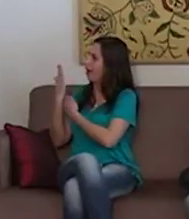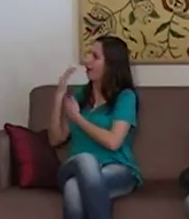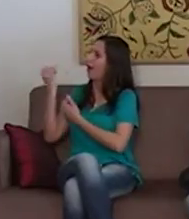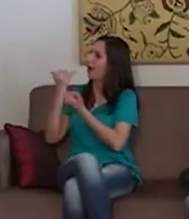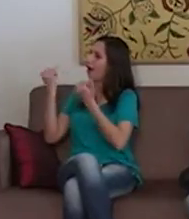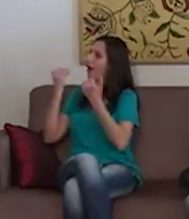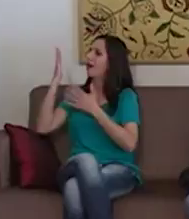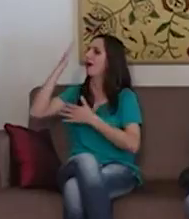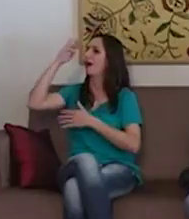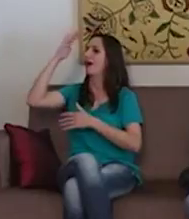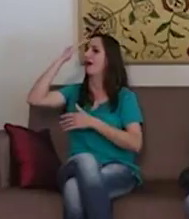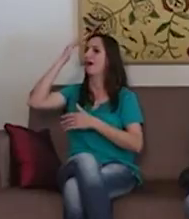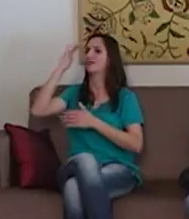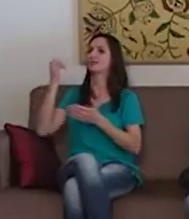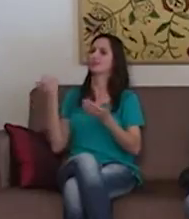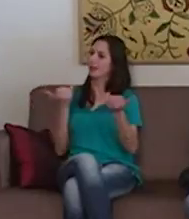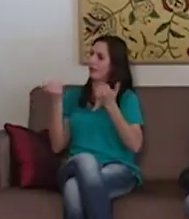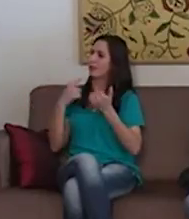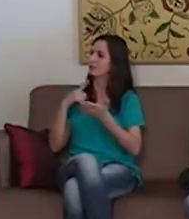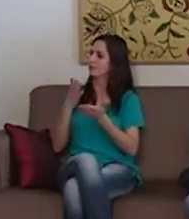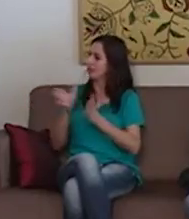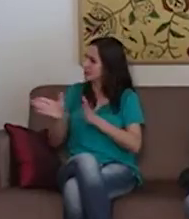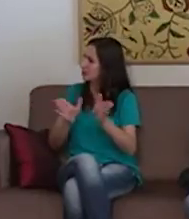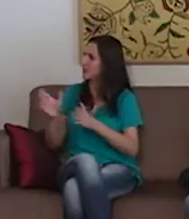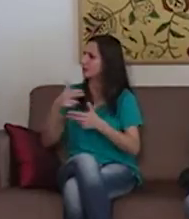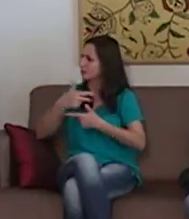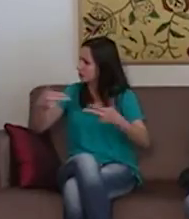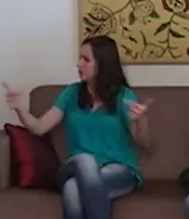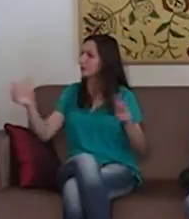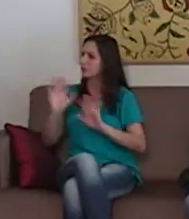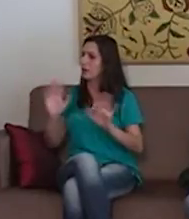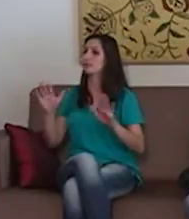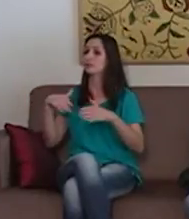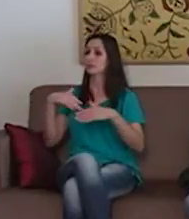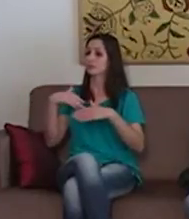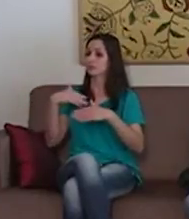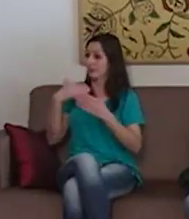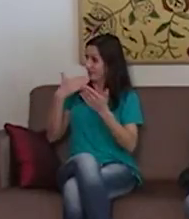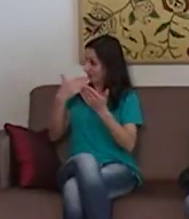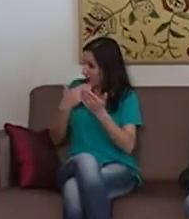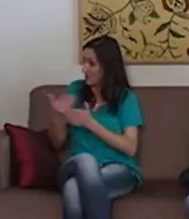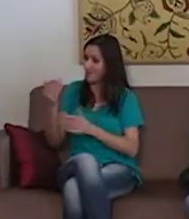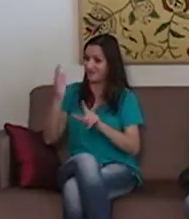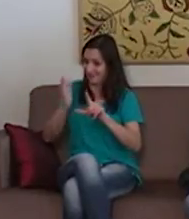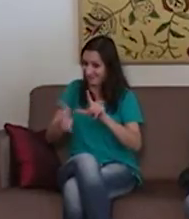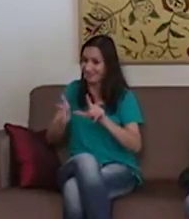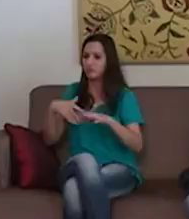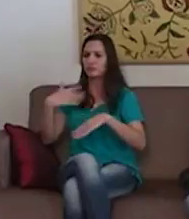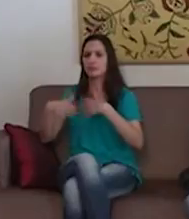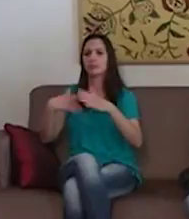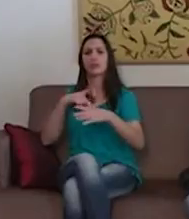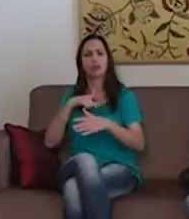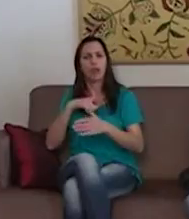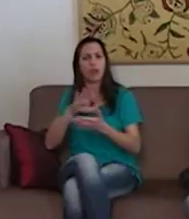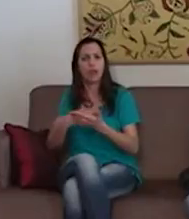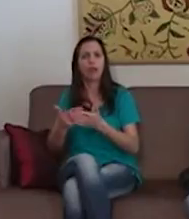E a escola também me ajudou muito. Primeiro a respeito da questão da legislação e também da acessibilidade,